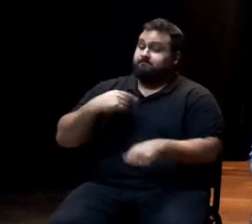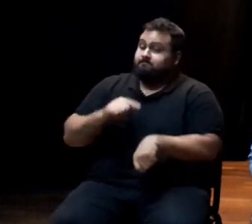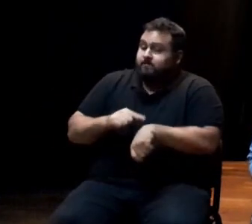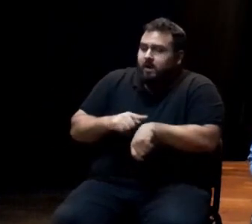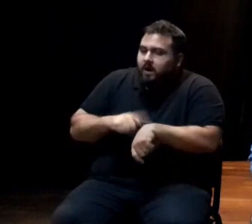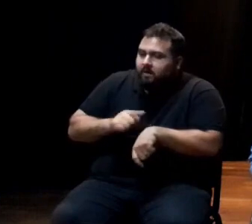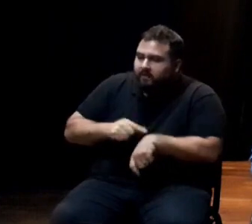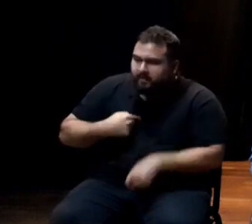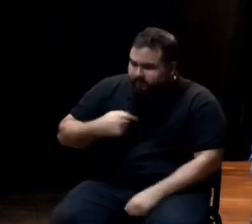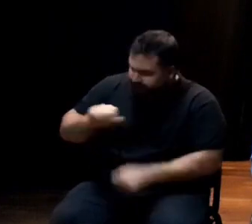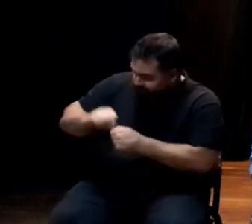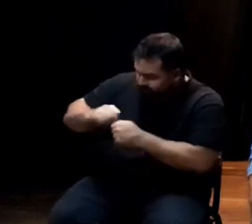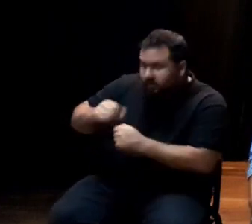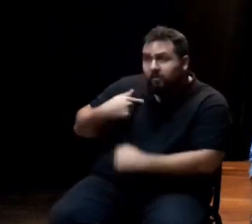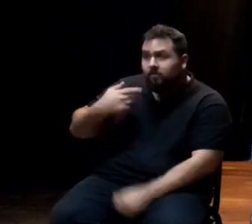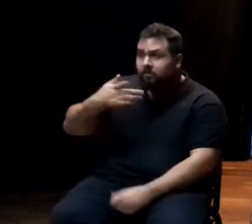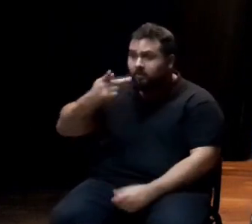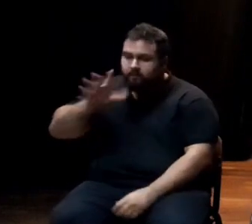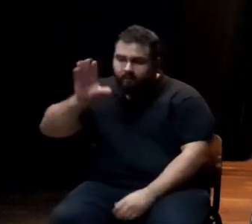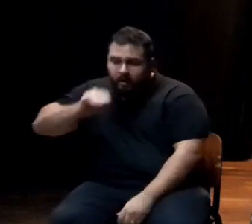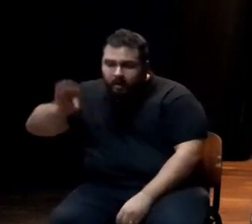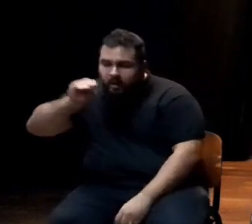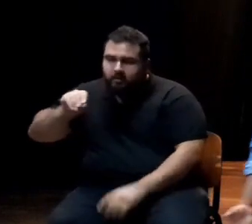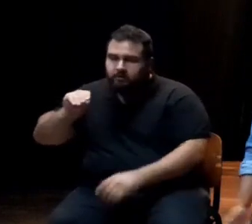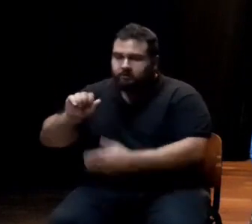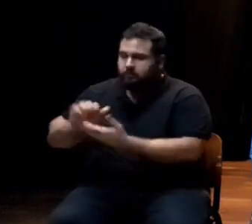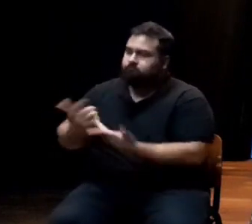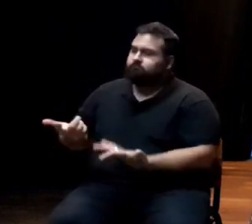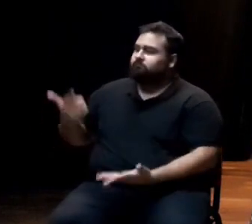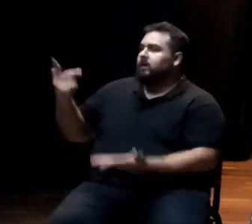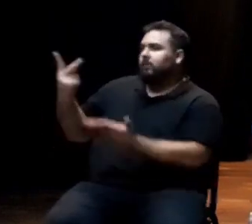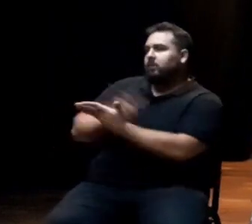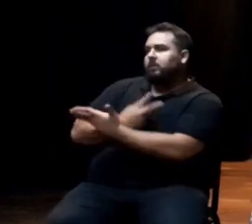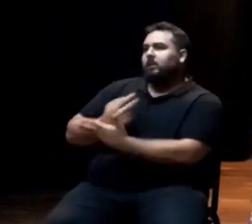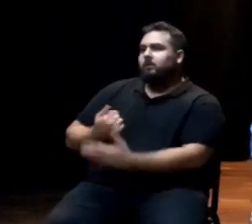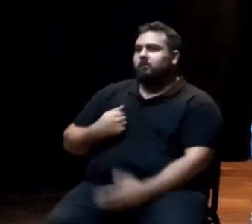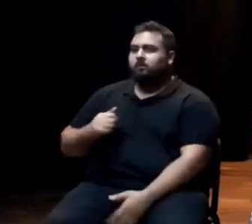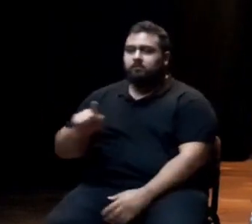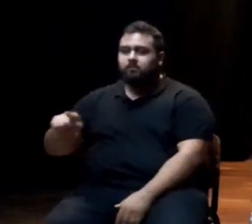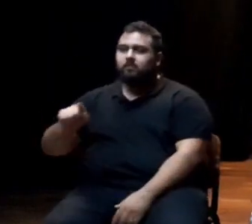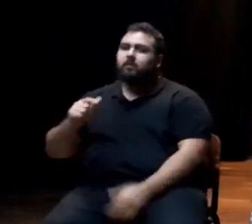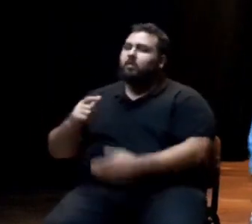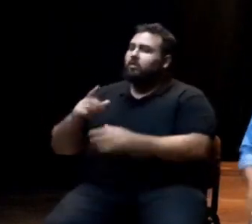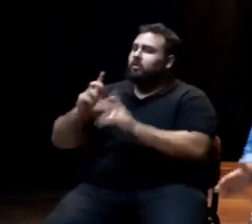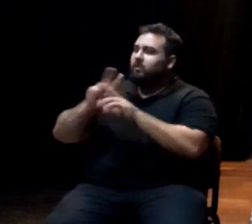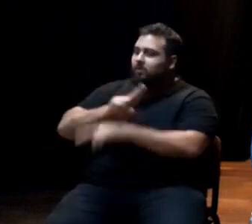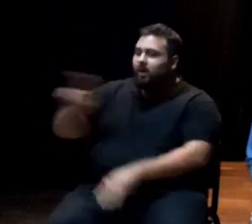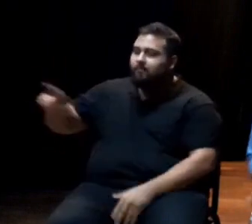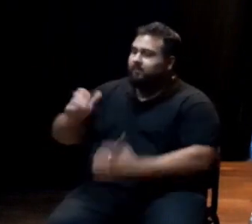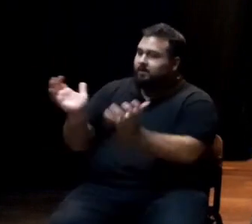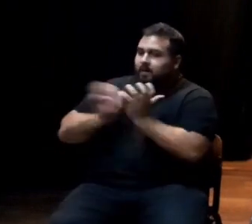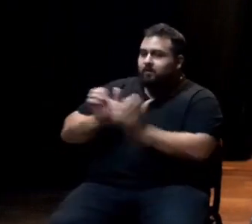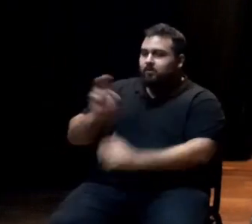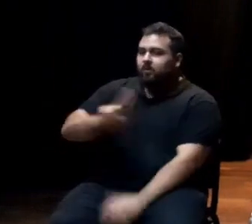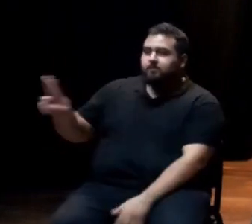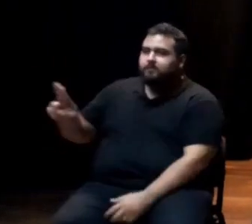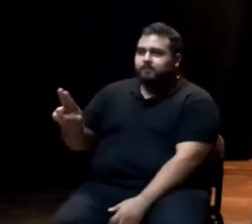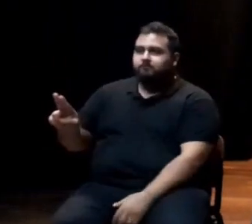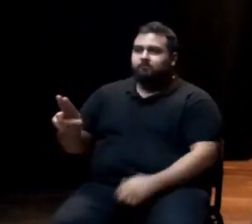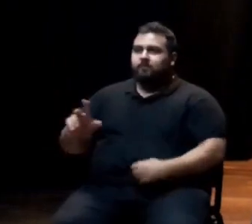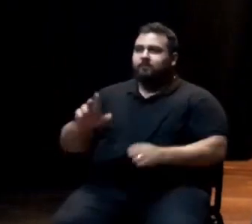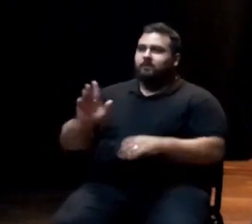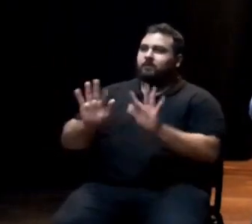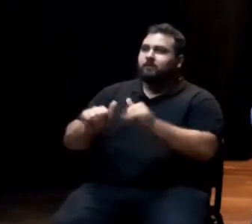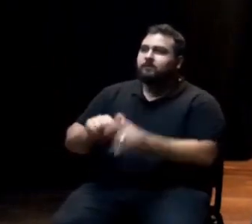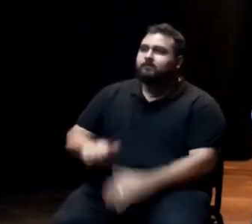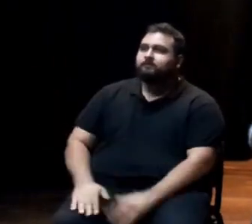vai fazer o que eu tô falando, menino? Que nojo. Vamos lá. O teatro... Nomes, quero nome. Só para finalizar,